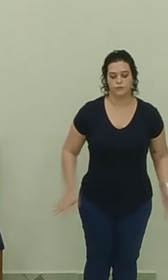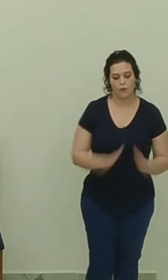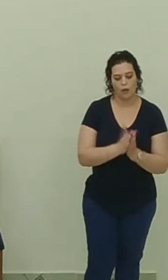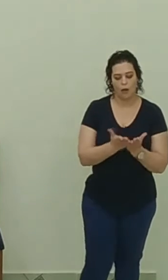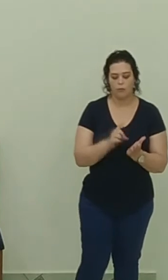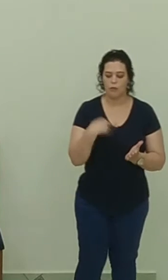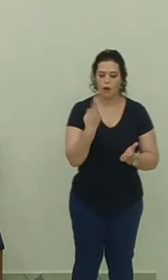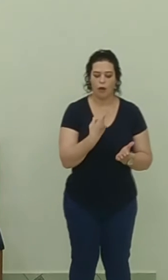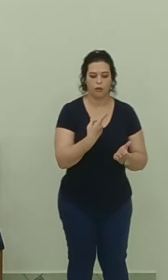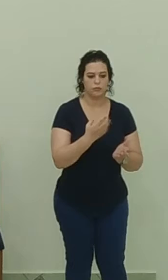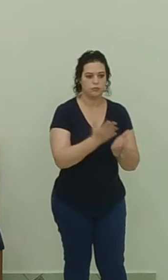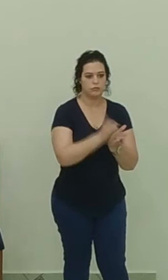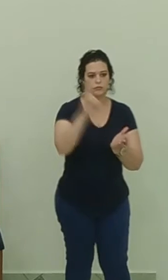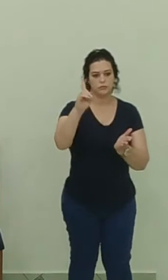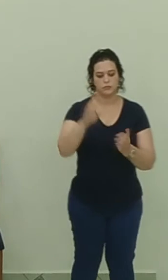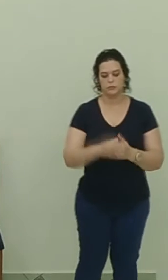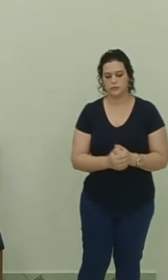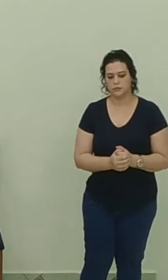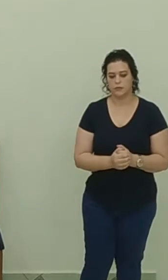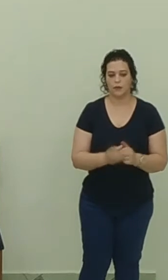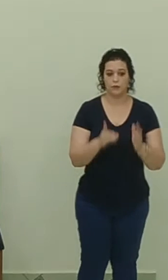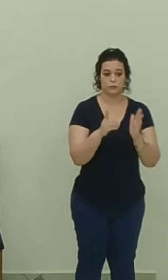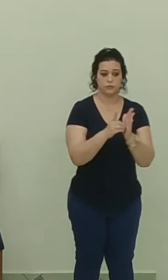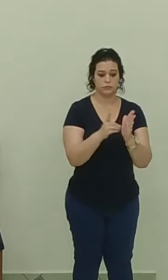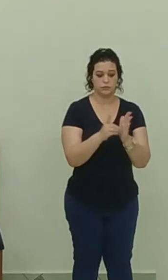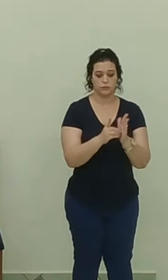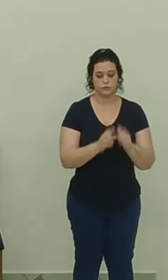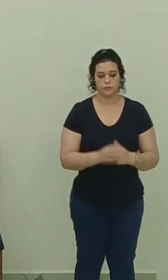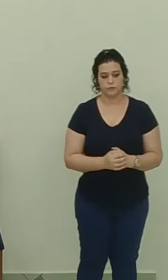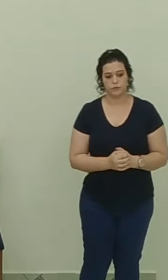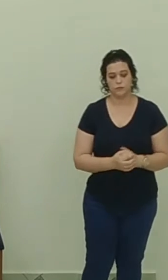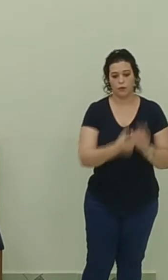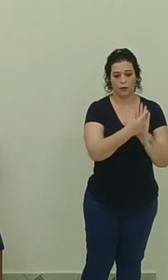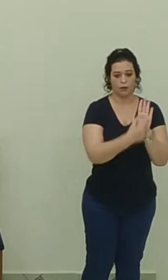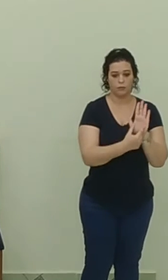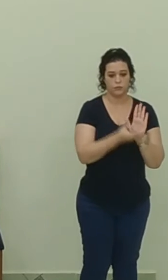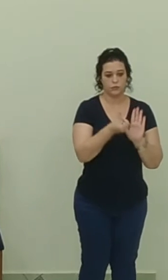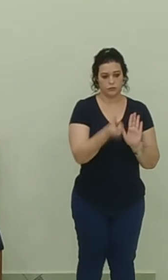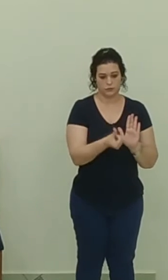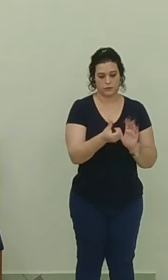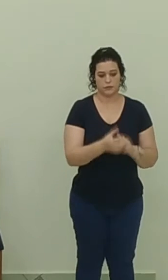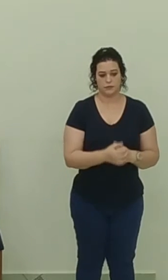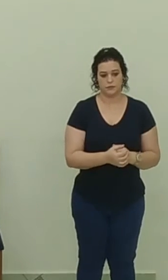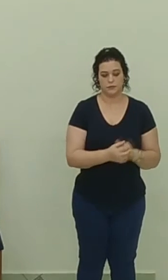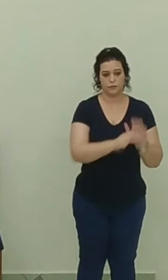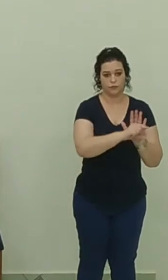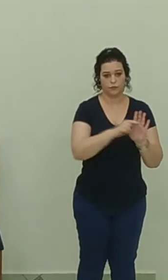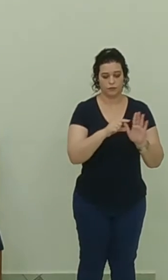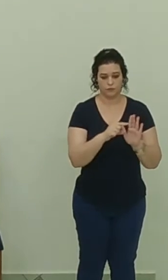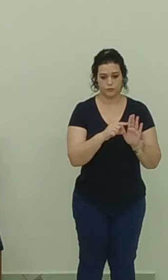Abrimos nossas Bíblias em Deuteronômio, capítulo 6,